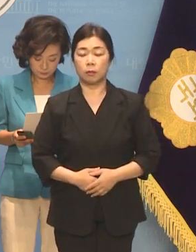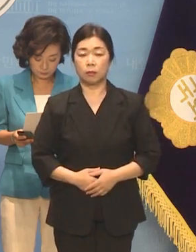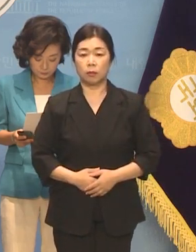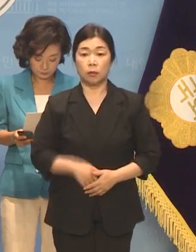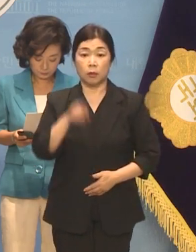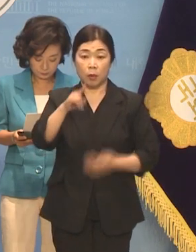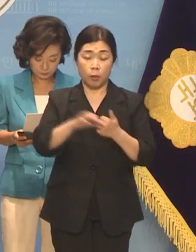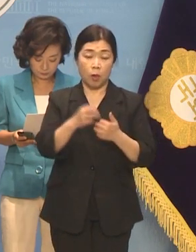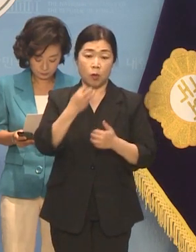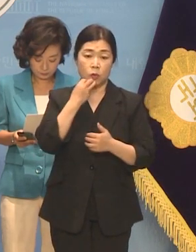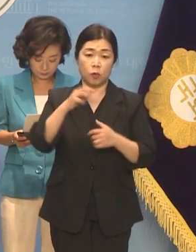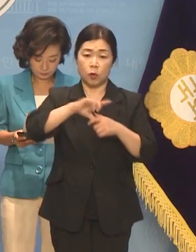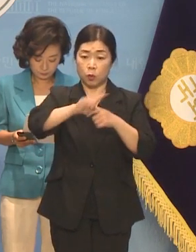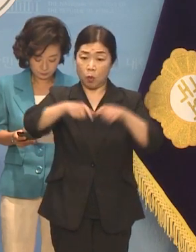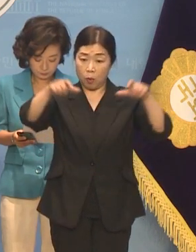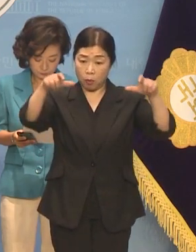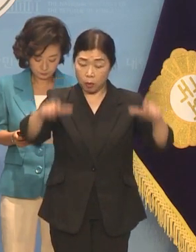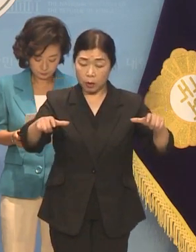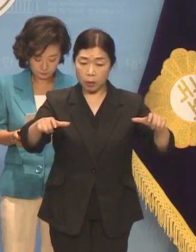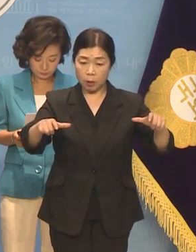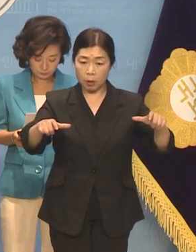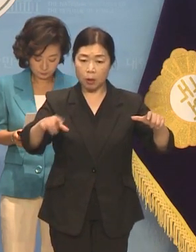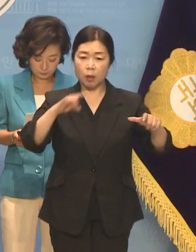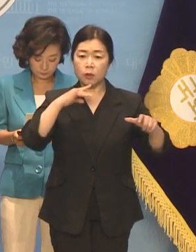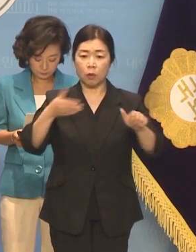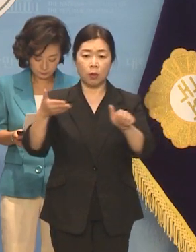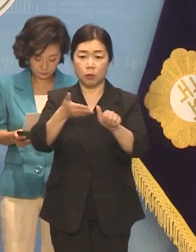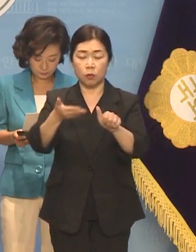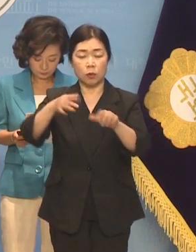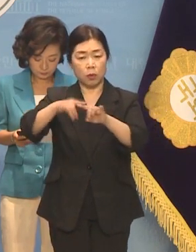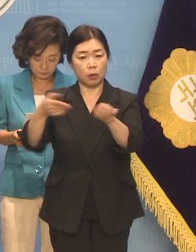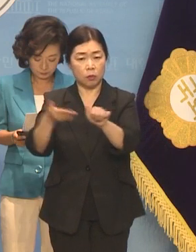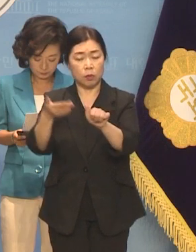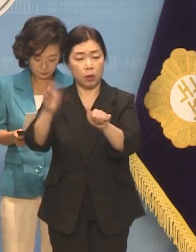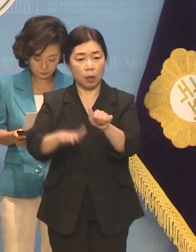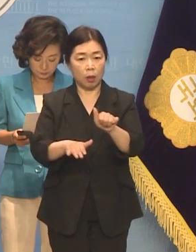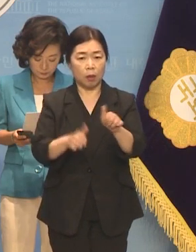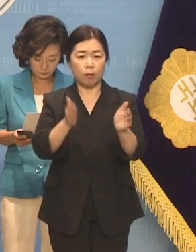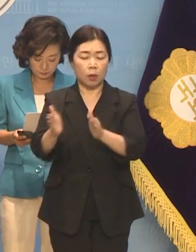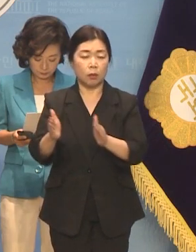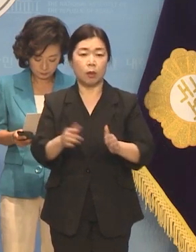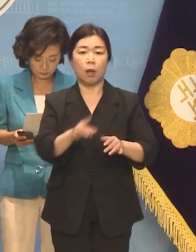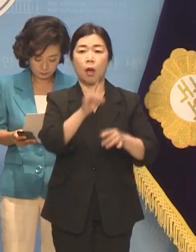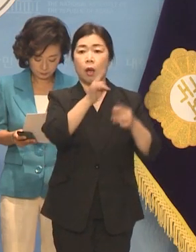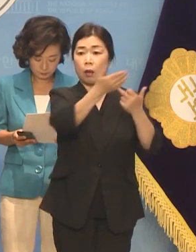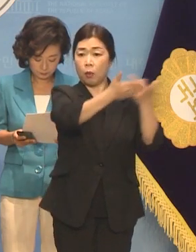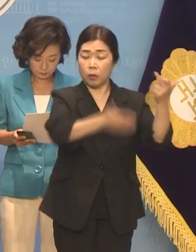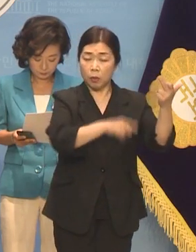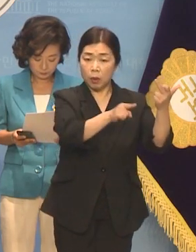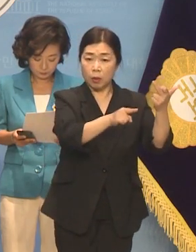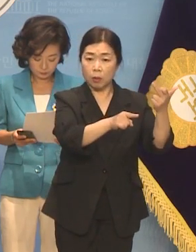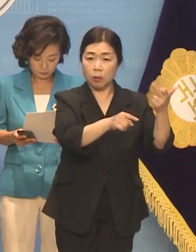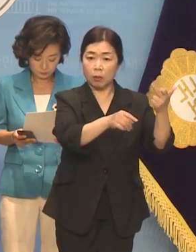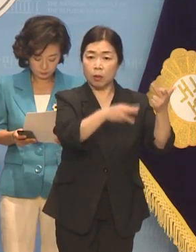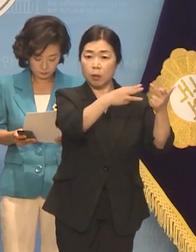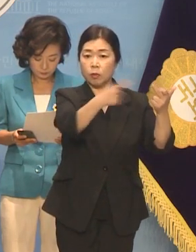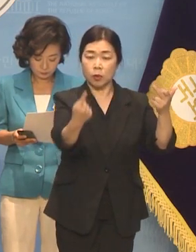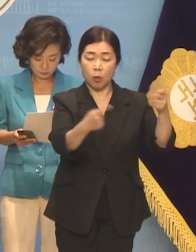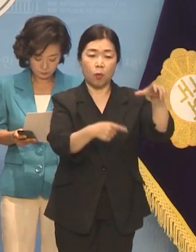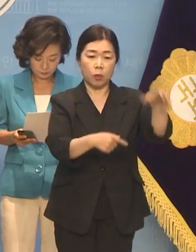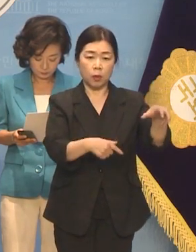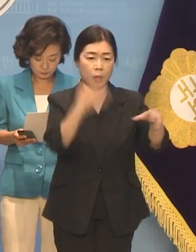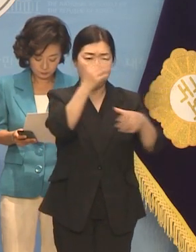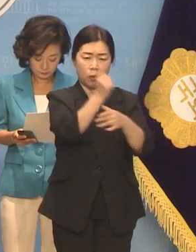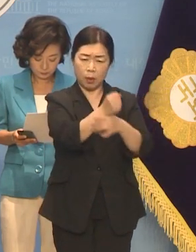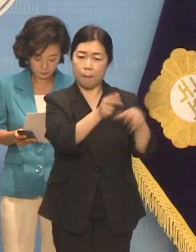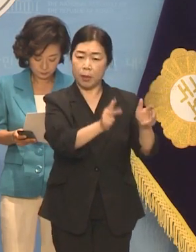공급하기 위해 2단계로 강원도 강릉 안인과 삼척 맹방의 블루파워 석탄발전소